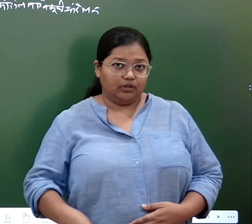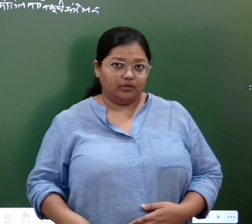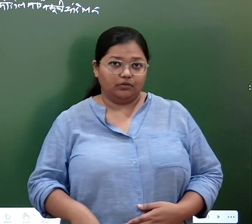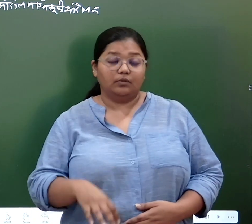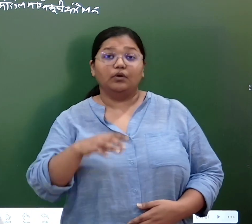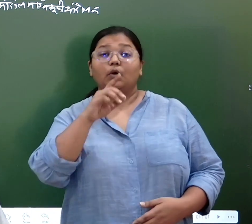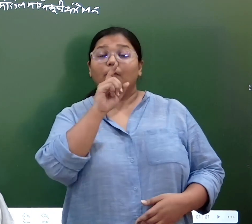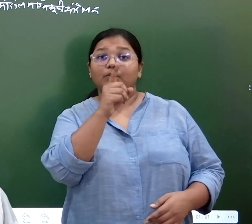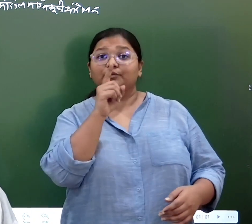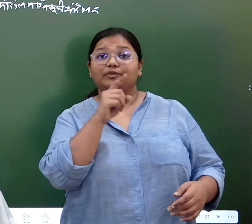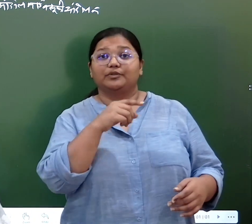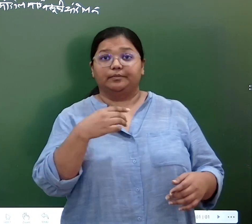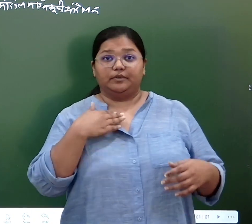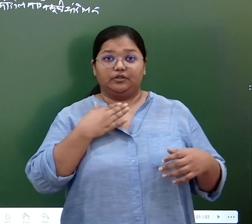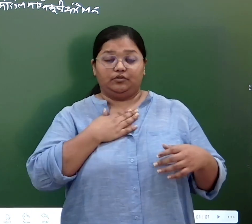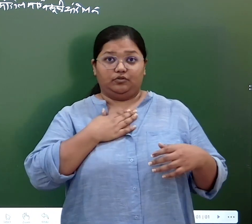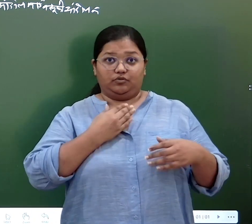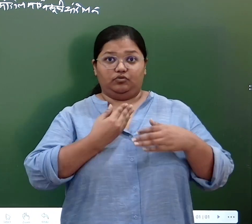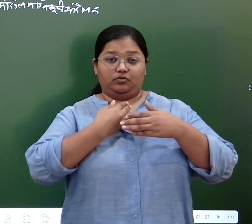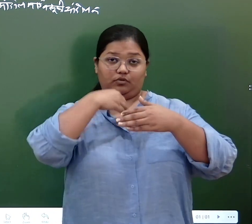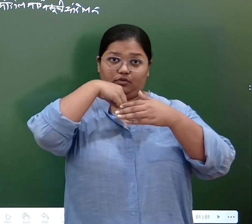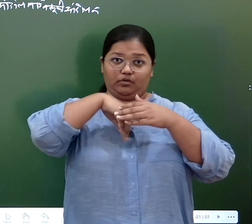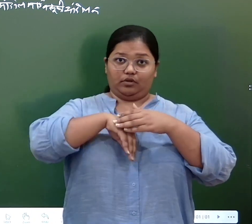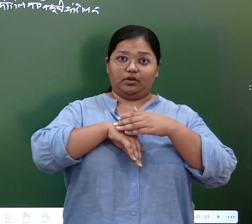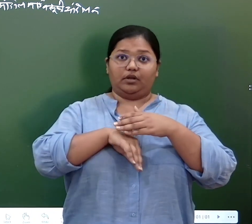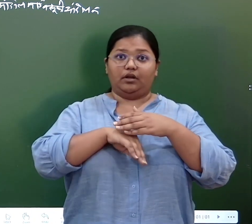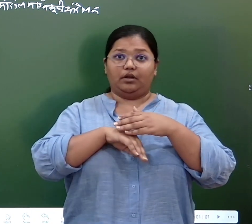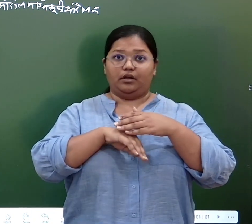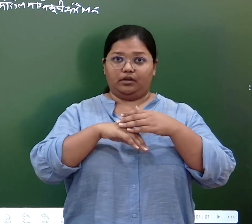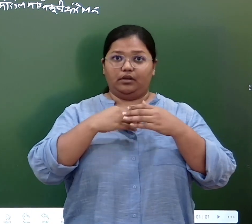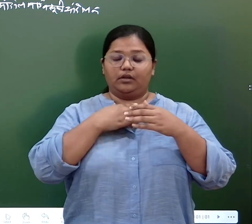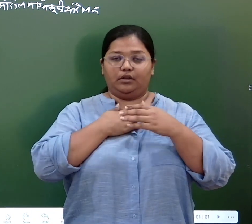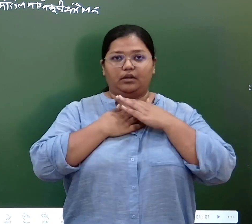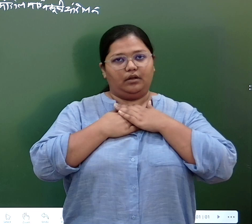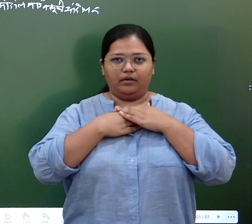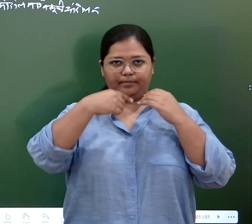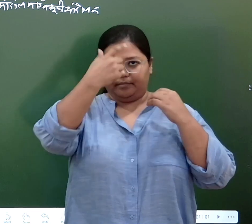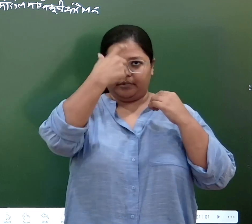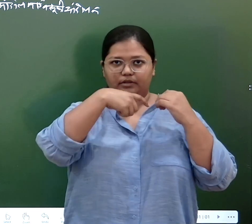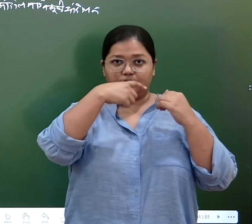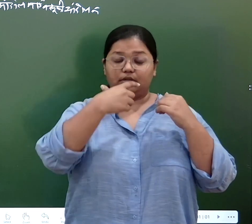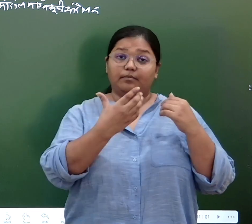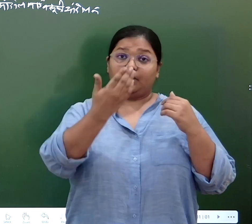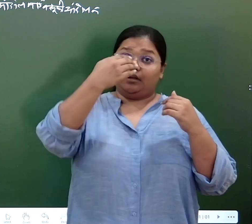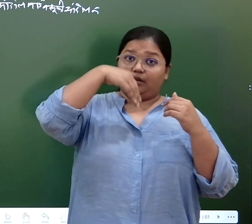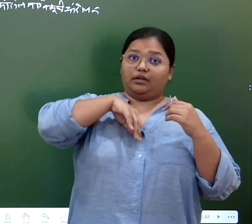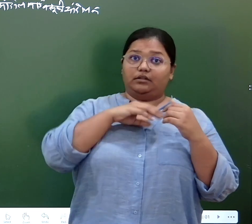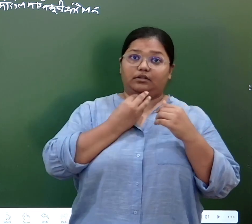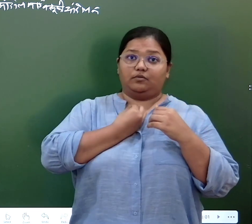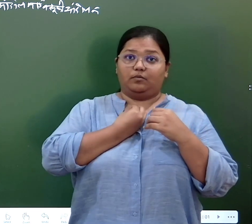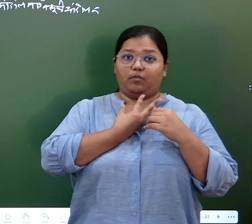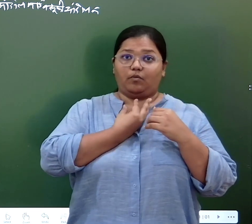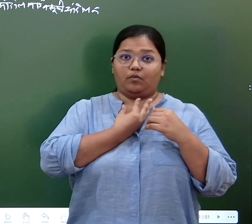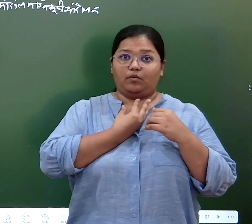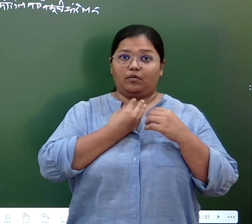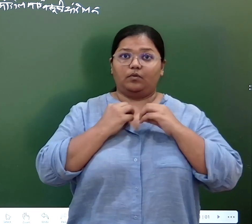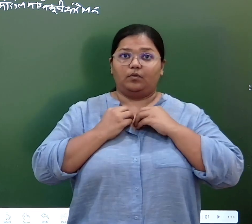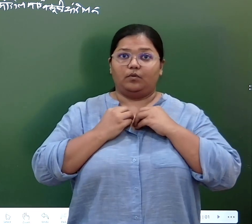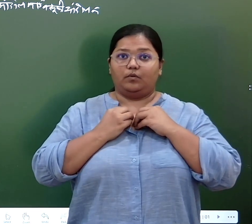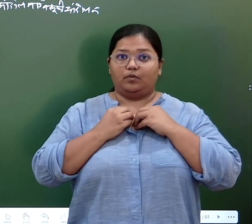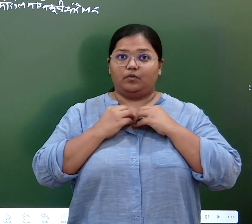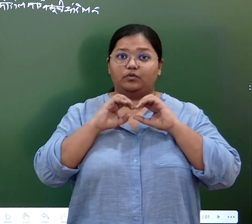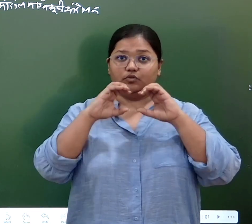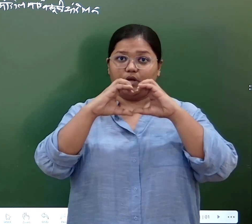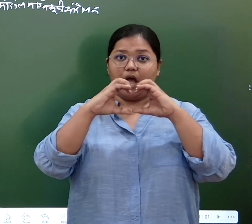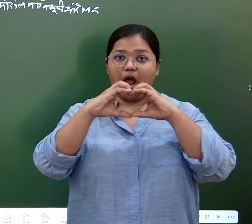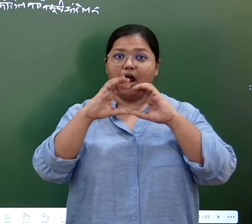आत्मा की मुक्ति के लिए तीन चीज़ों को बताया गया है, है ना, कि अगर आप वो करेंगे तो आपको जो है वो मुक्ति मिल जाएगी।